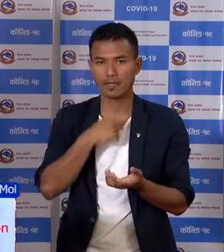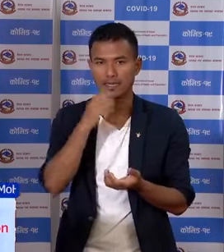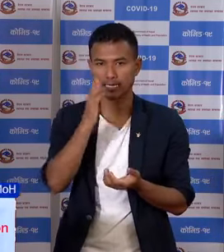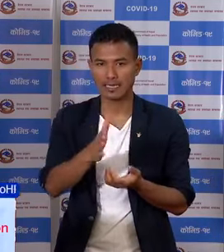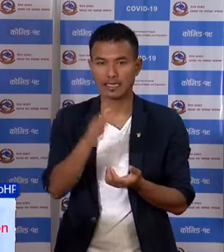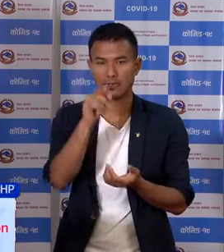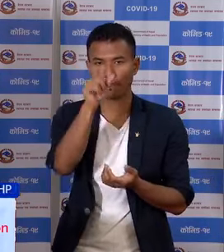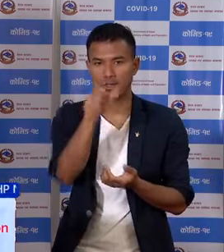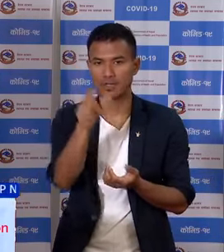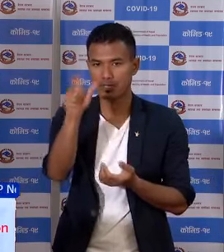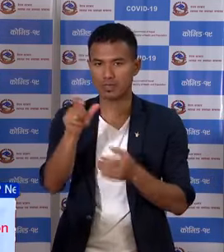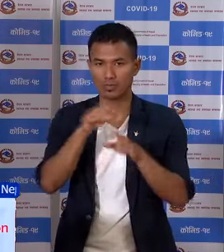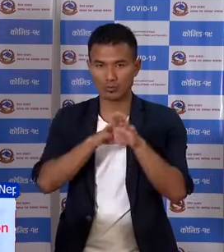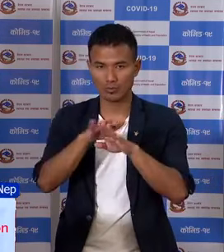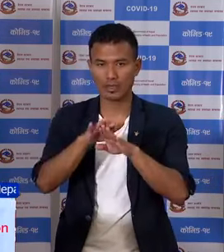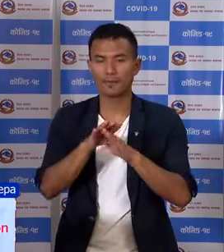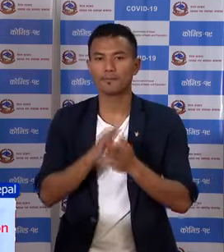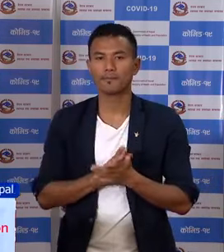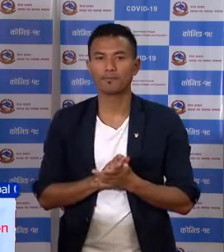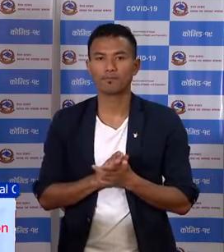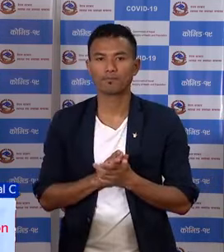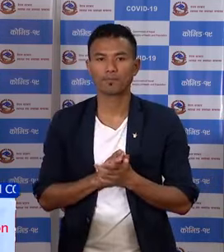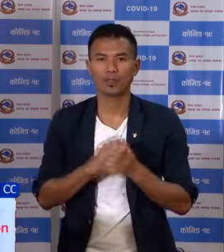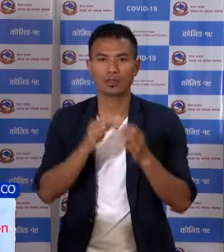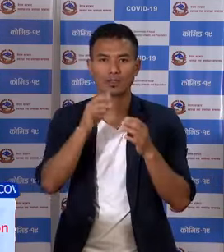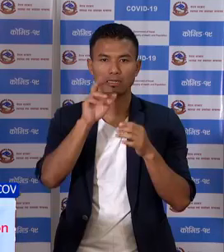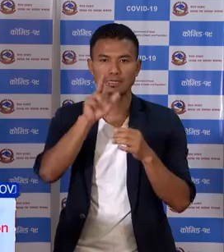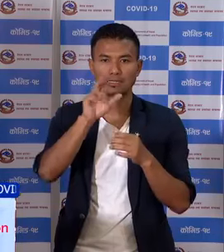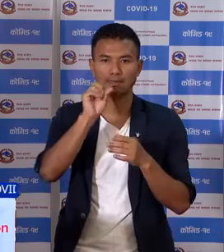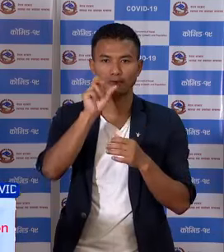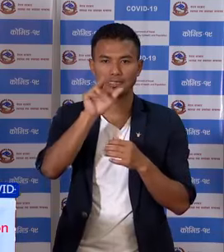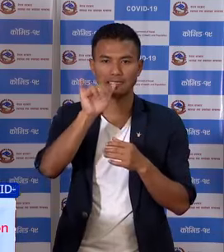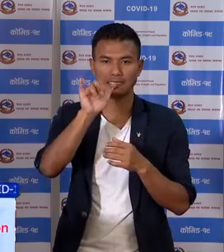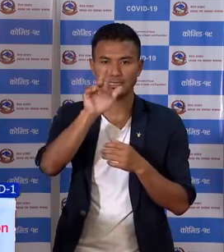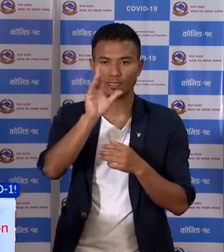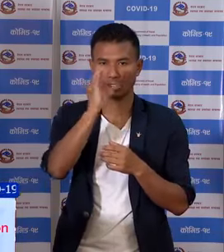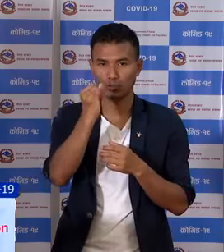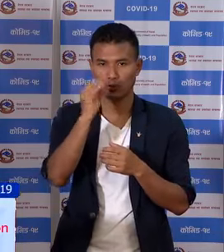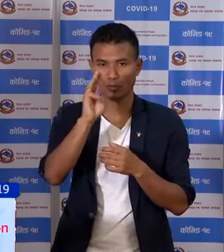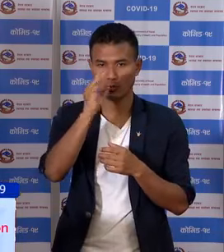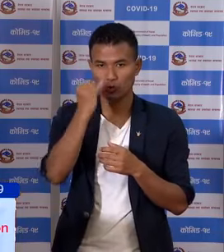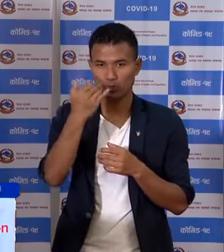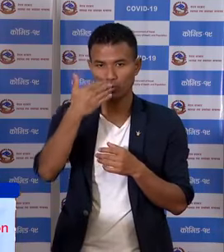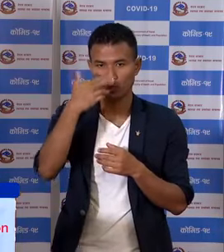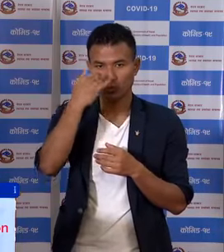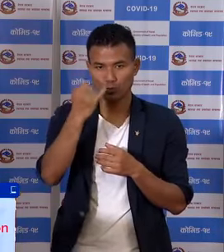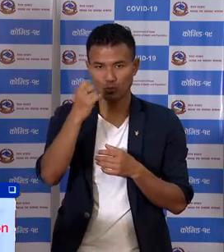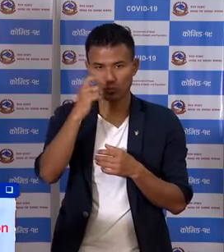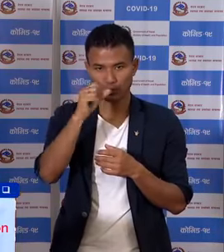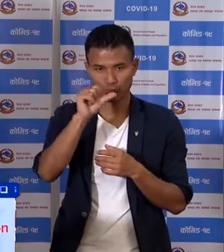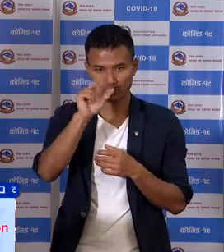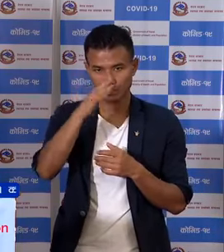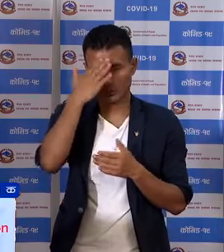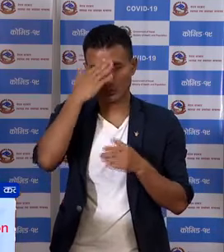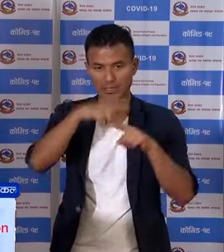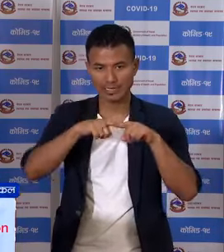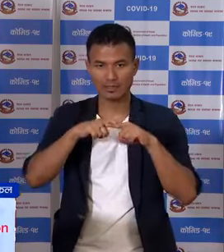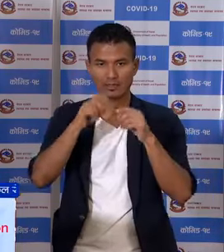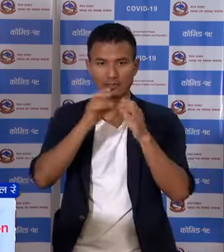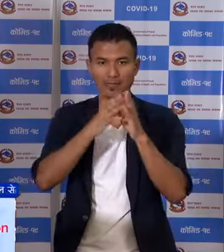यी वेक्तिहरू लाई इपिडियो मिलोजी तथा रोगनेंतन महासाखा मार्फत कंट्रेक्टेशिंको काम हरू